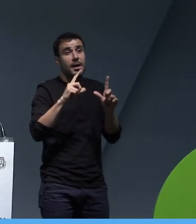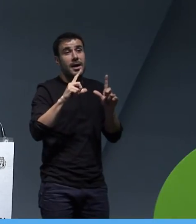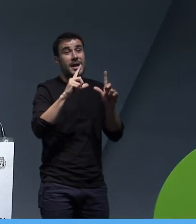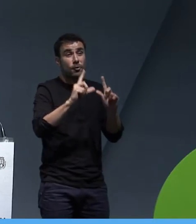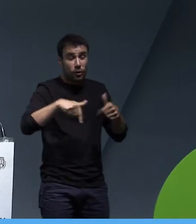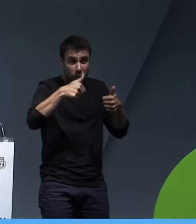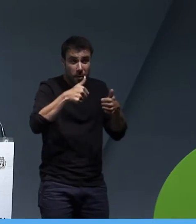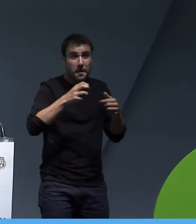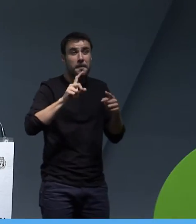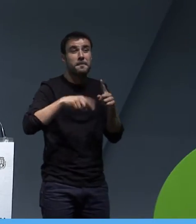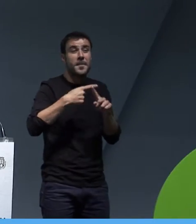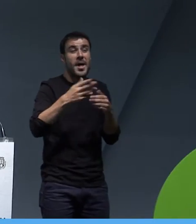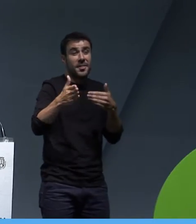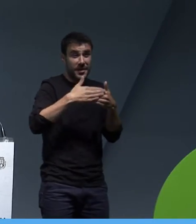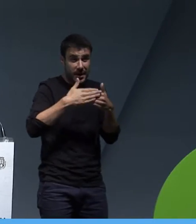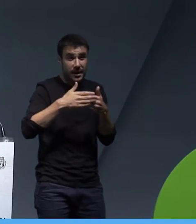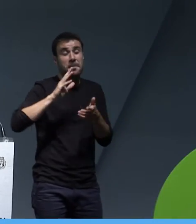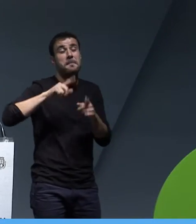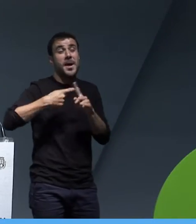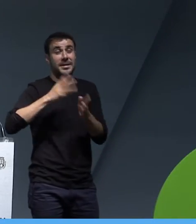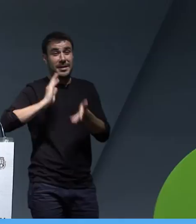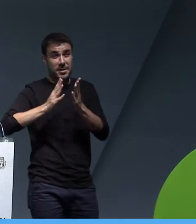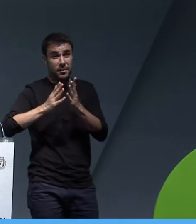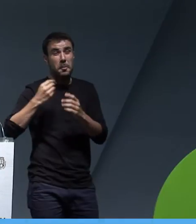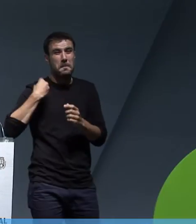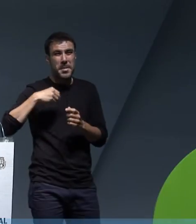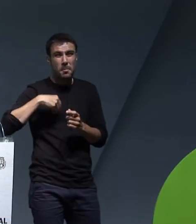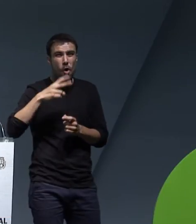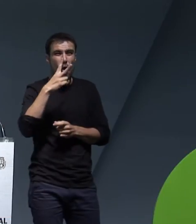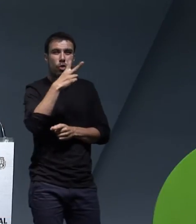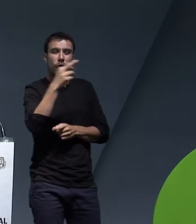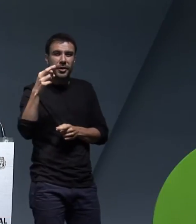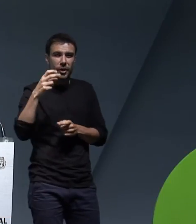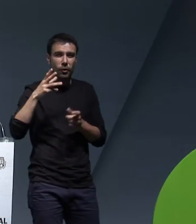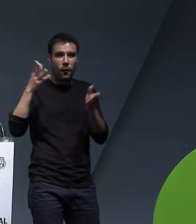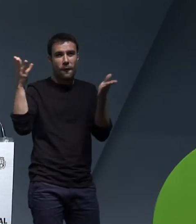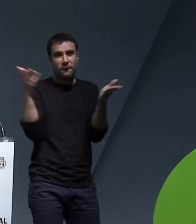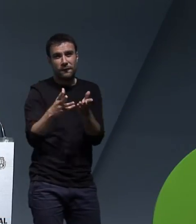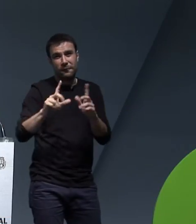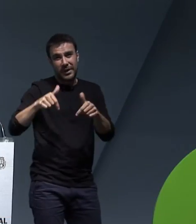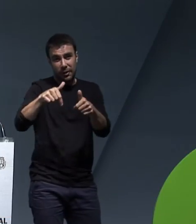clausura y tratamiento de esos 200 y pico vertederos de basura.